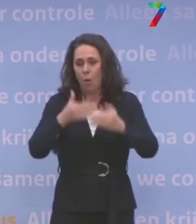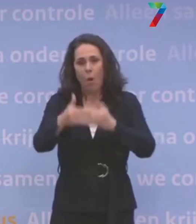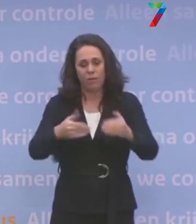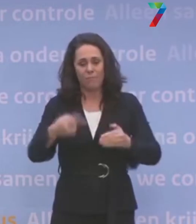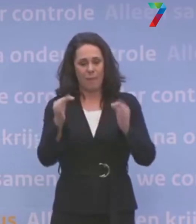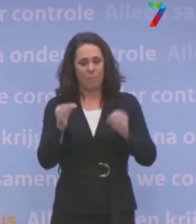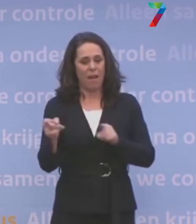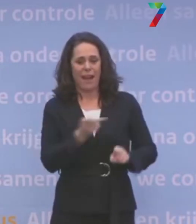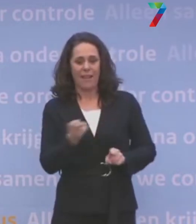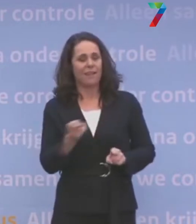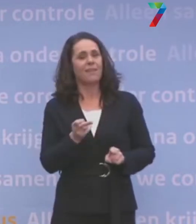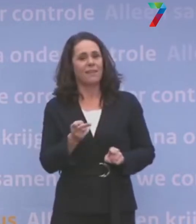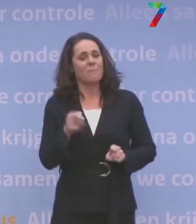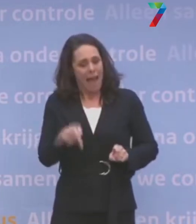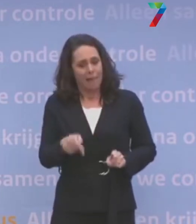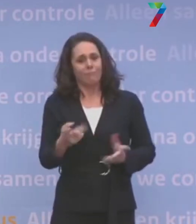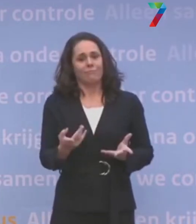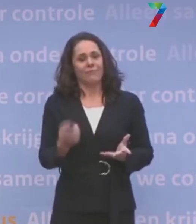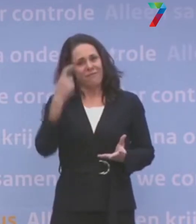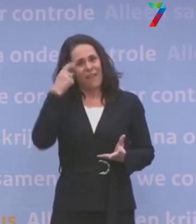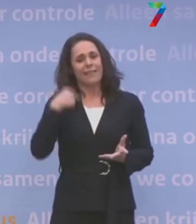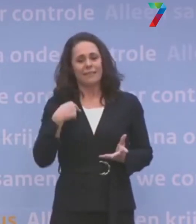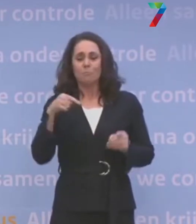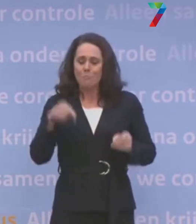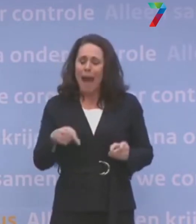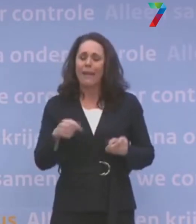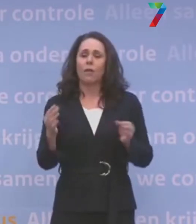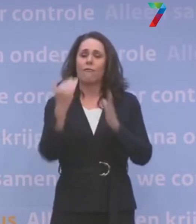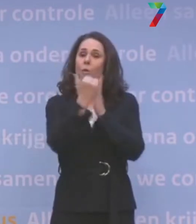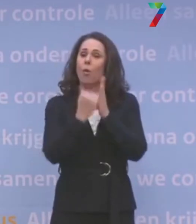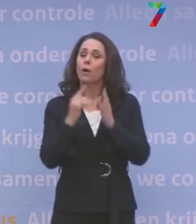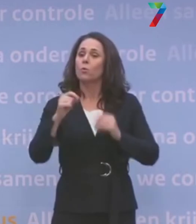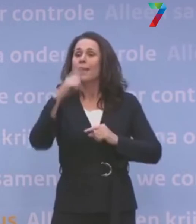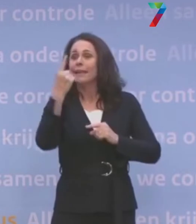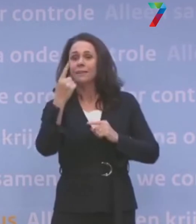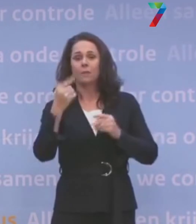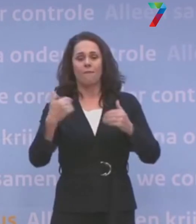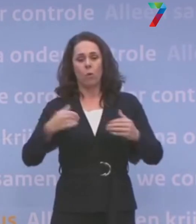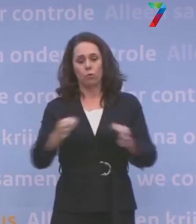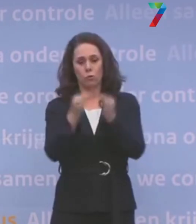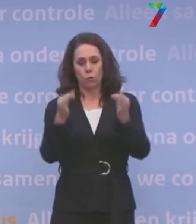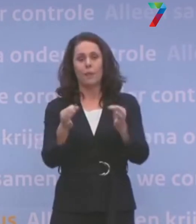dit is wel echt de volgorde. Eerst de volksgezondheid en dan de rest.